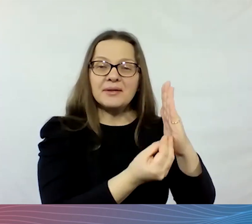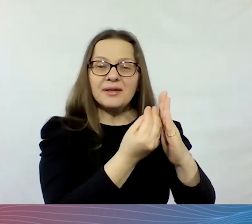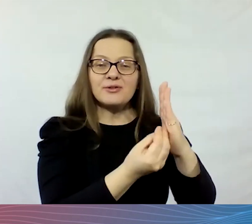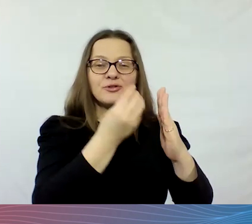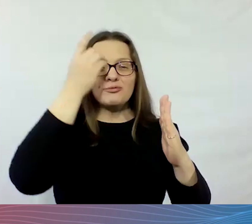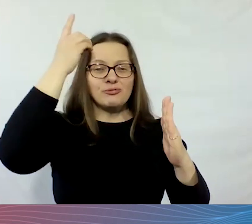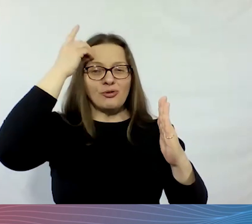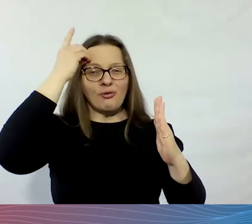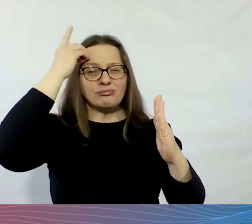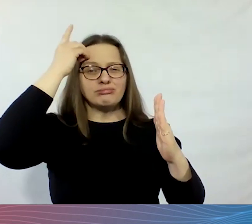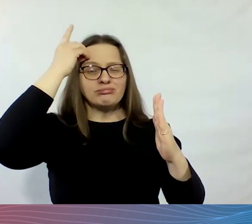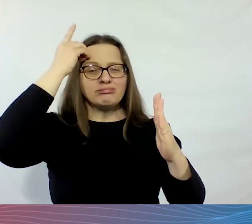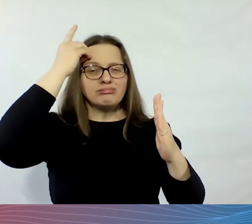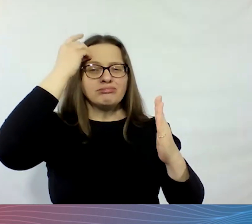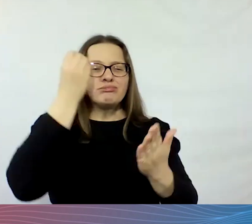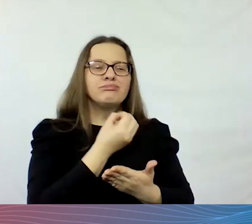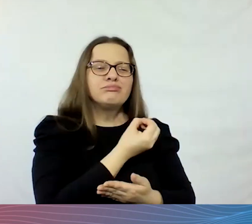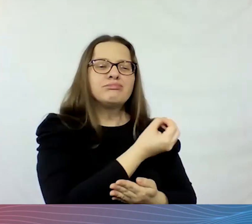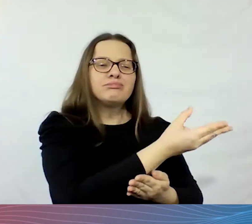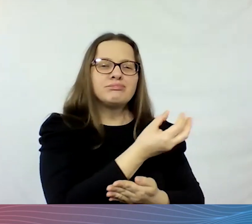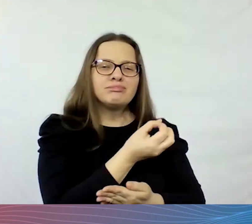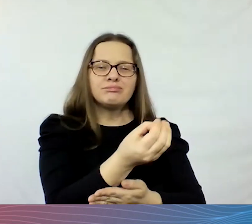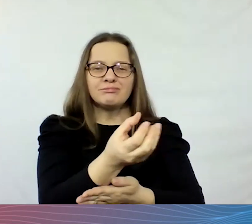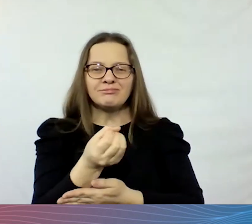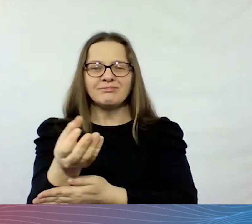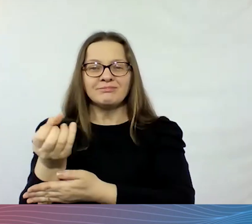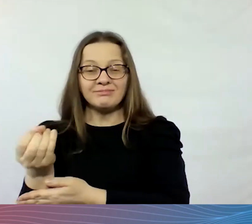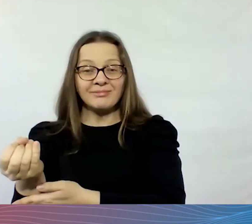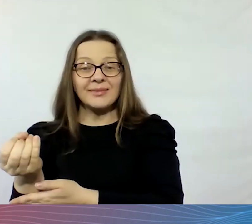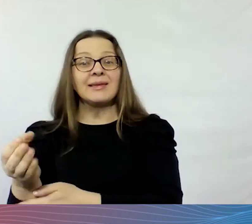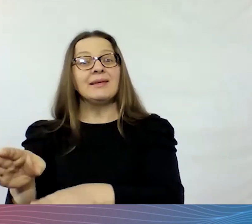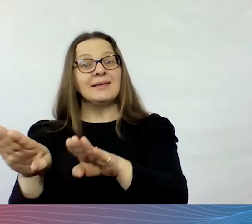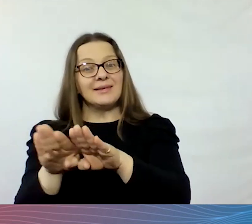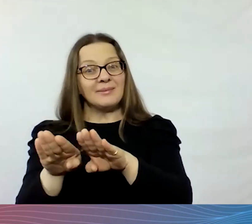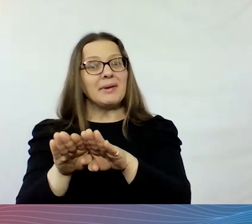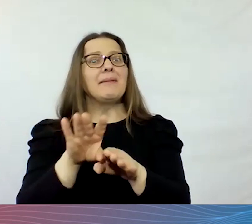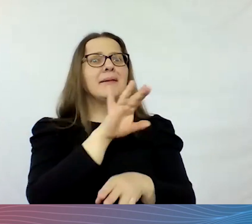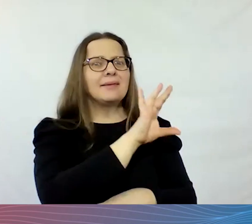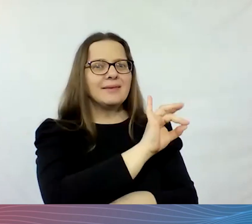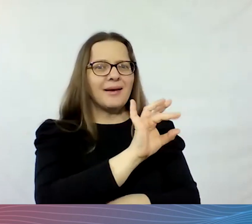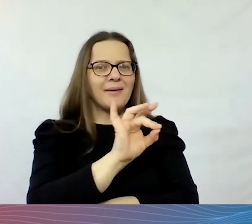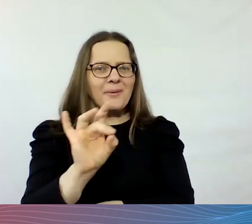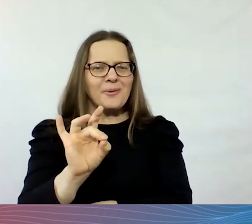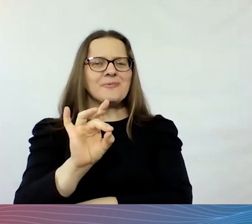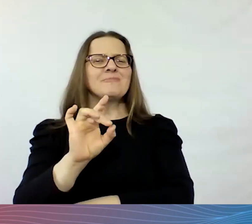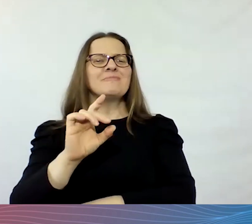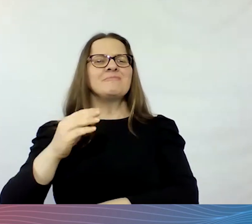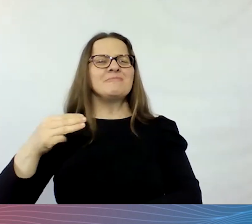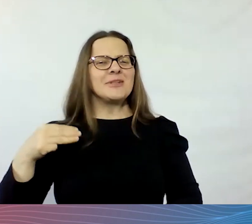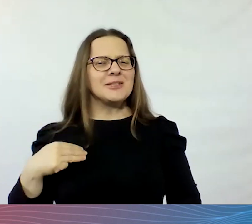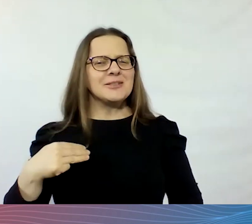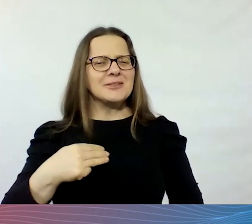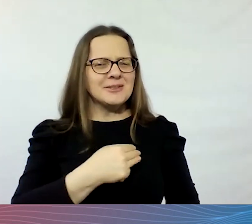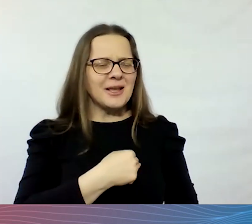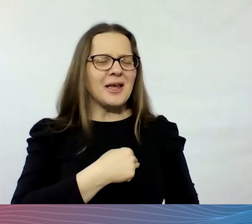nós estamos exercitando esses dons, nós estamos tendo ministério, temos utilidade, porque um só Senhor é